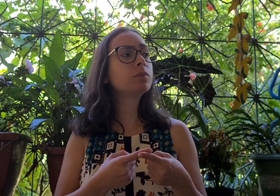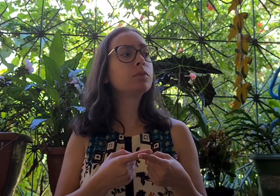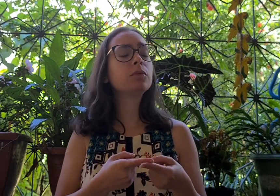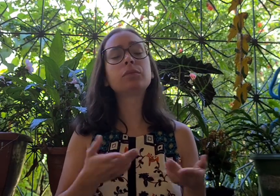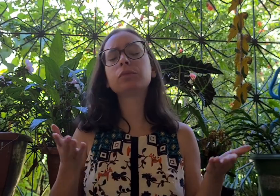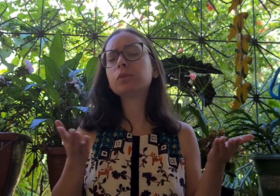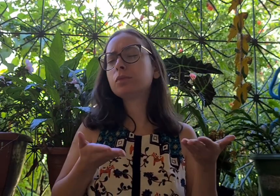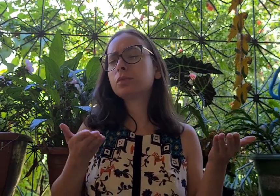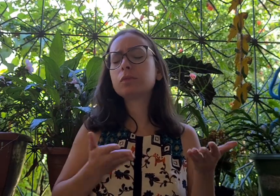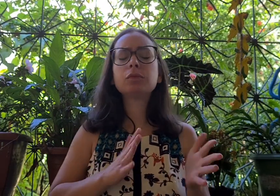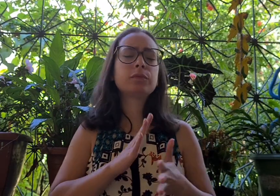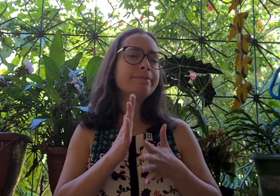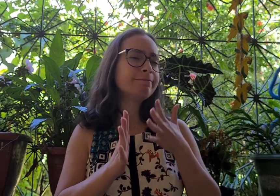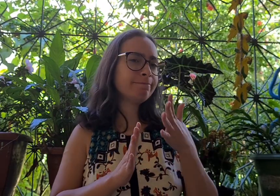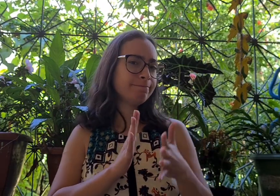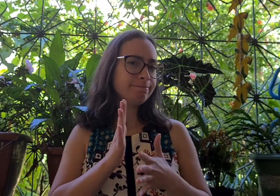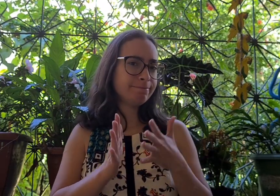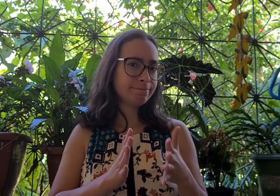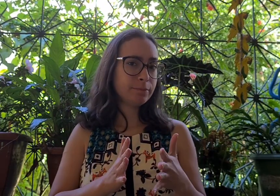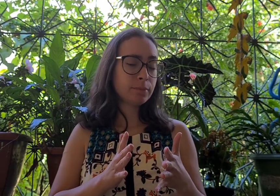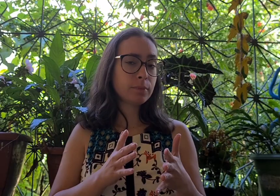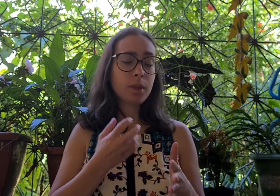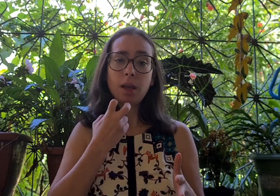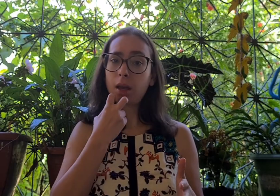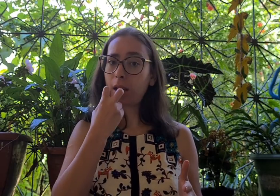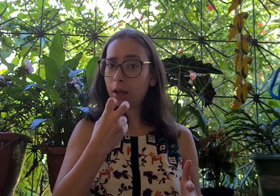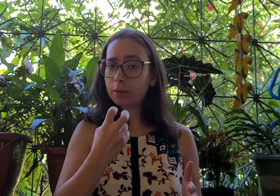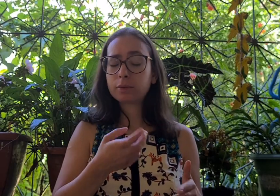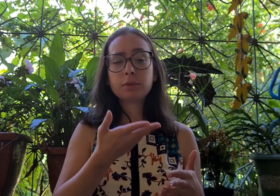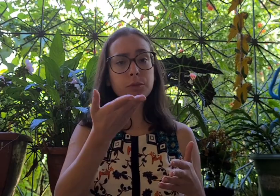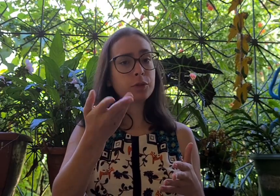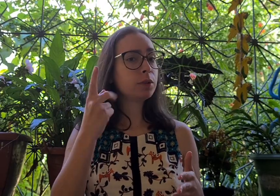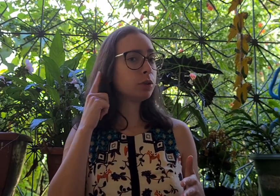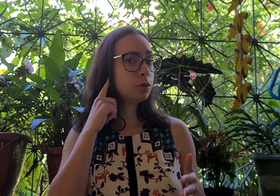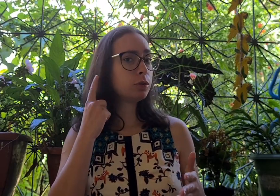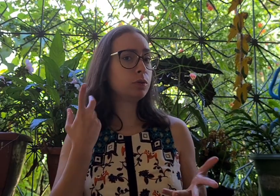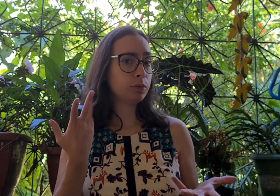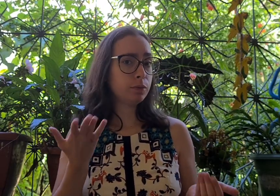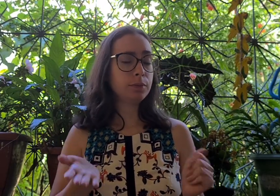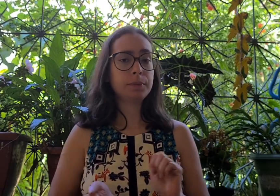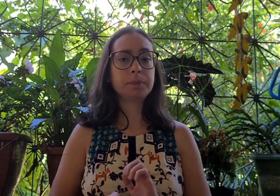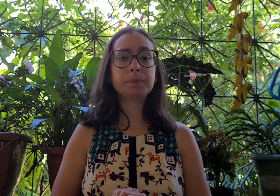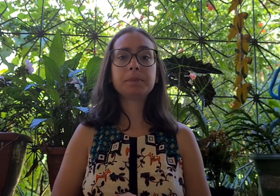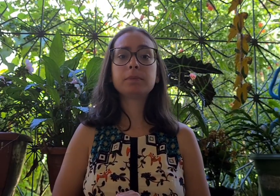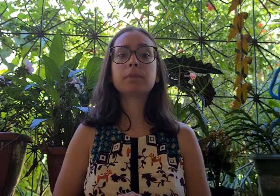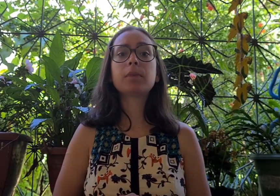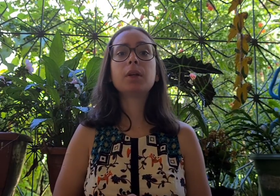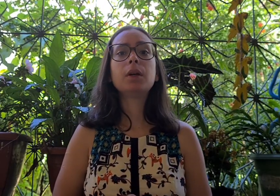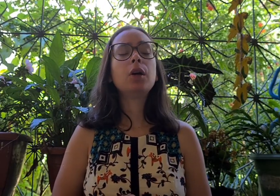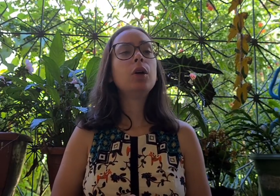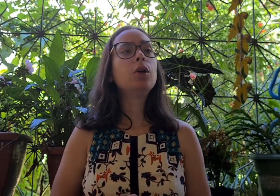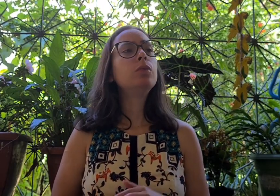porque hoje será em libras e teremos a locução para vocês ouvirem